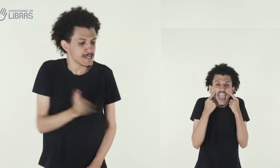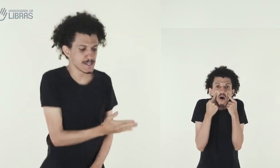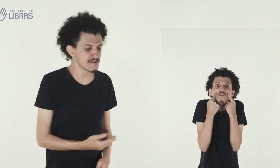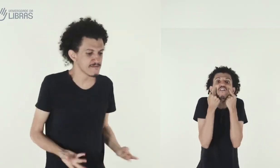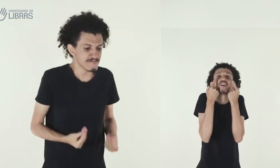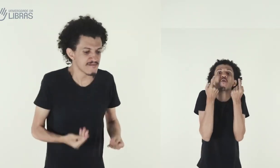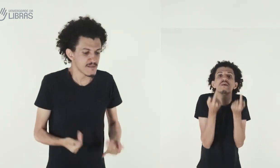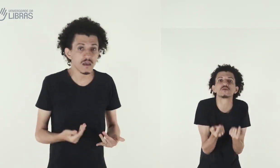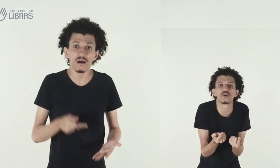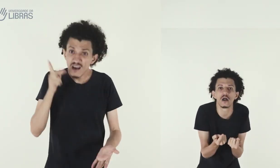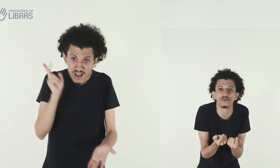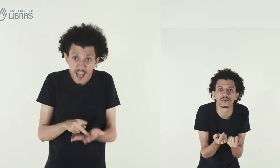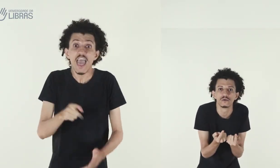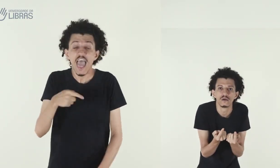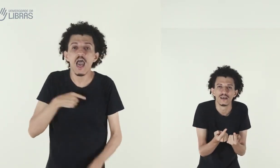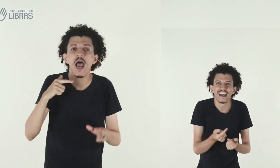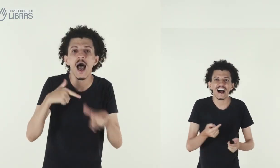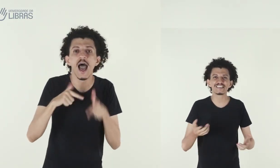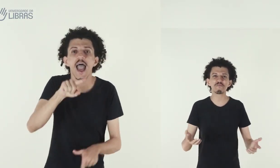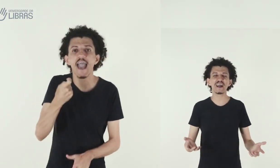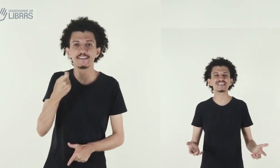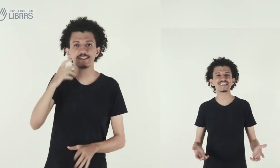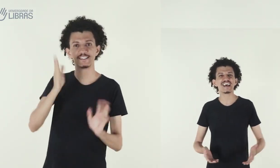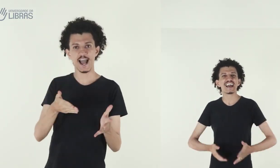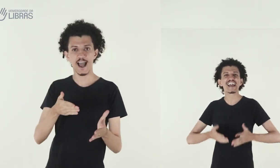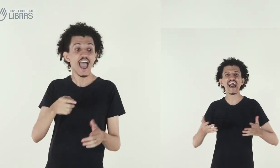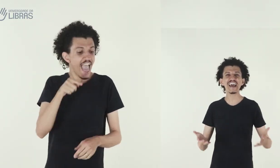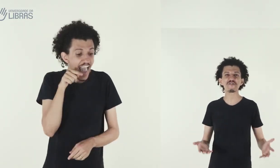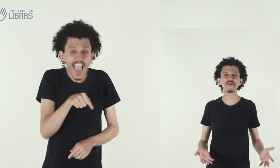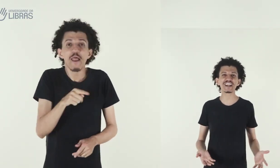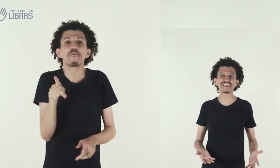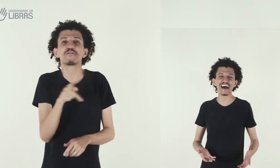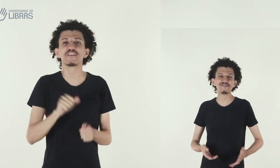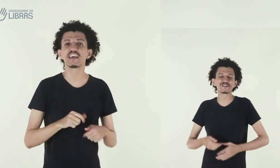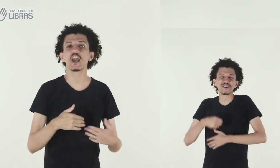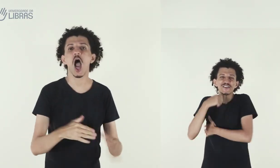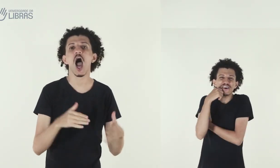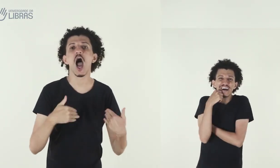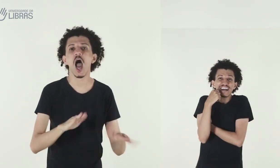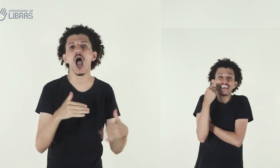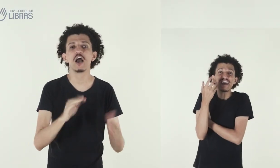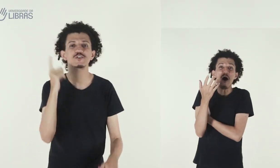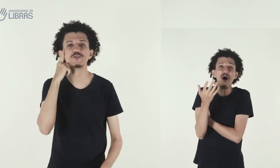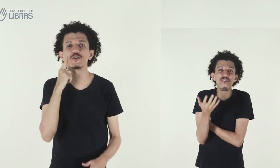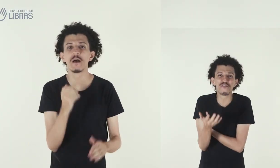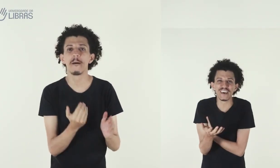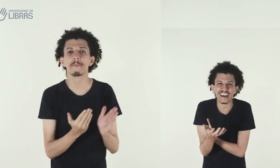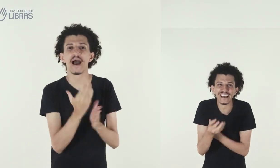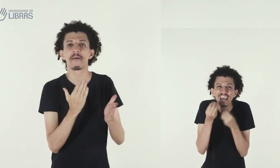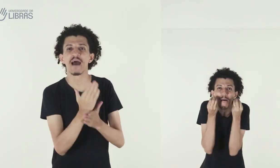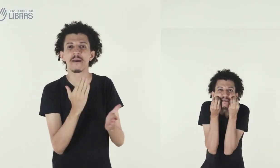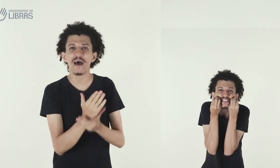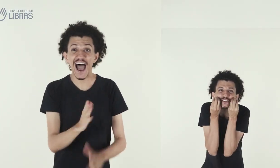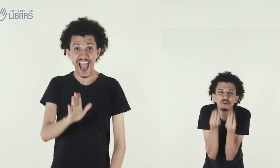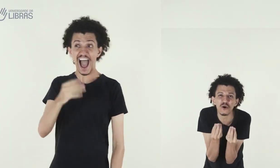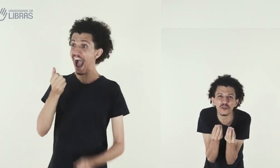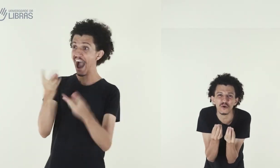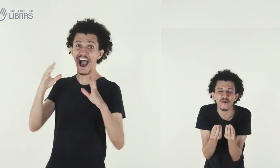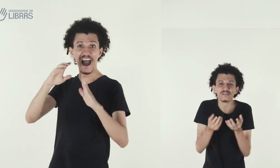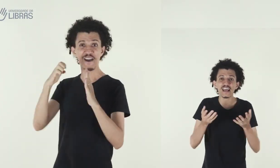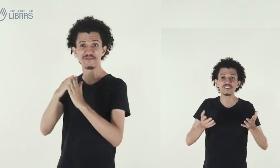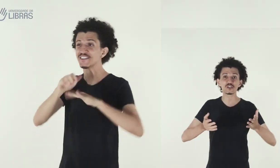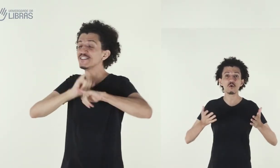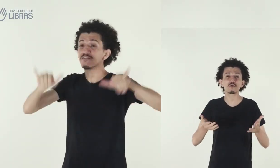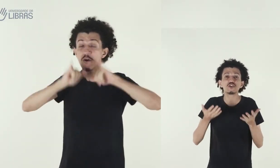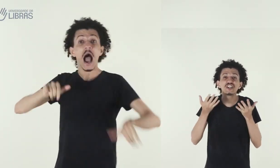intérprete. Eu vi com meus olhos. As empresas querem contratar um surdo que ouve. Que